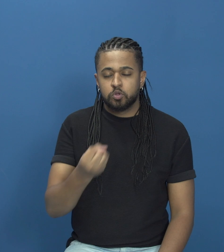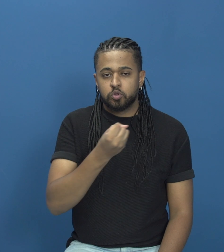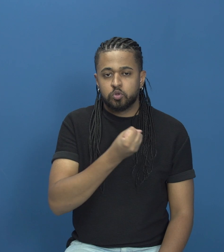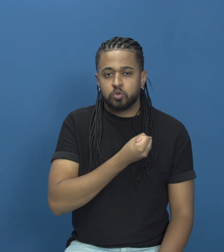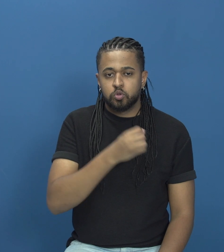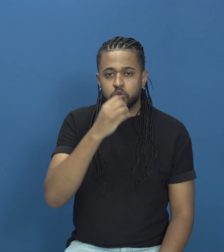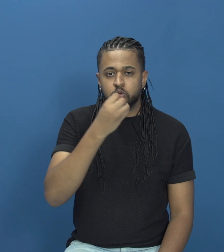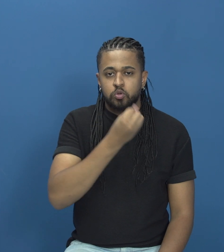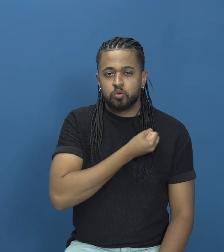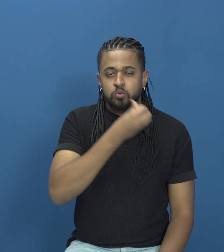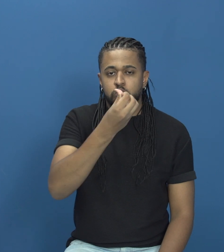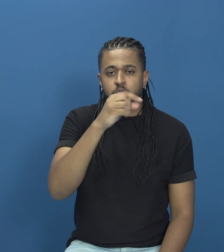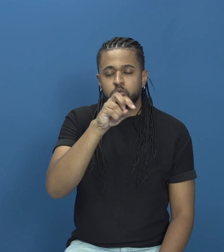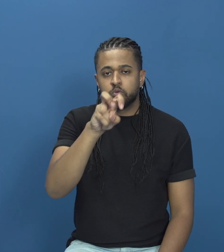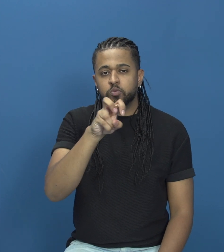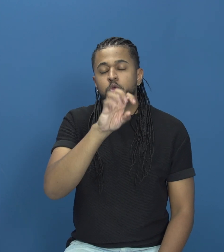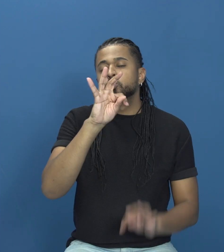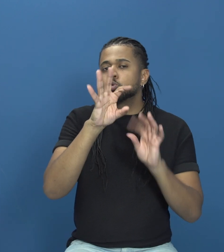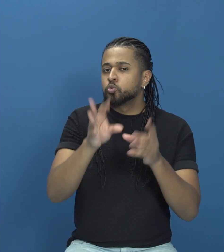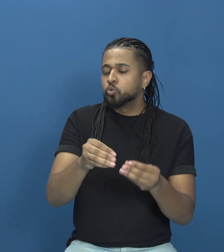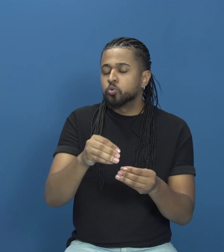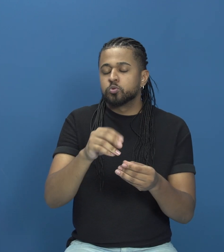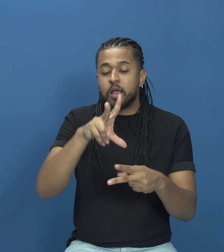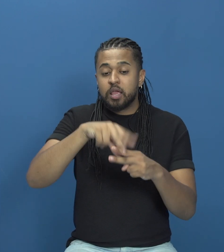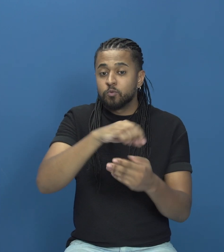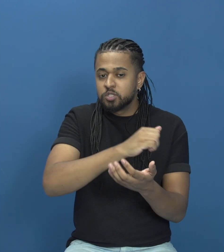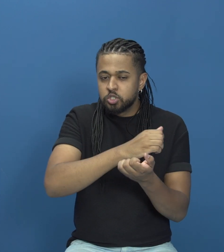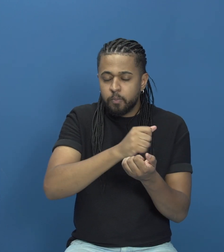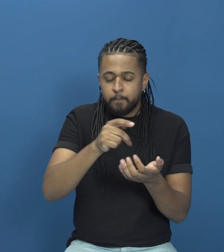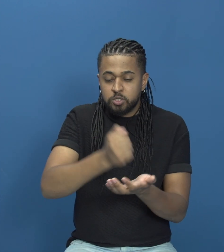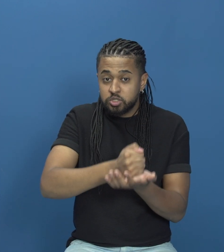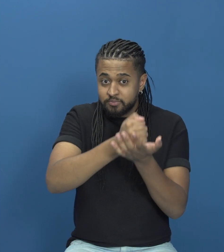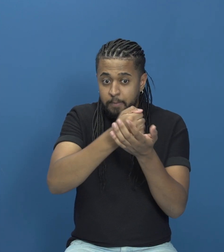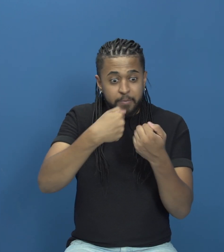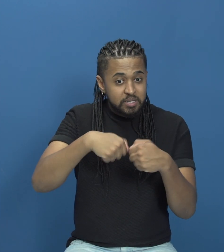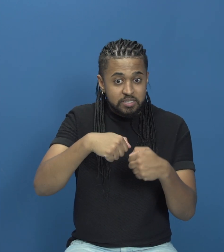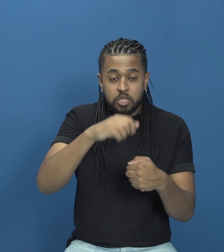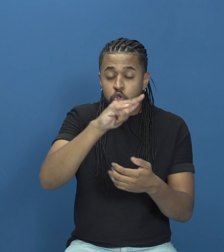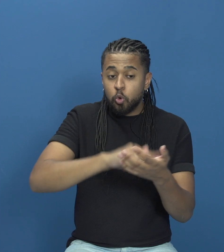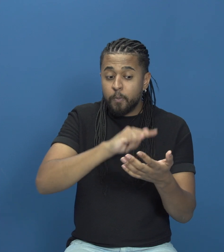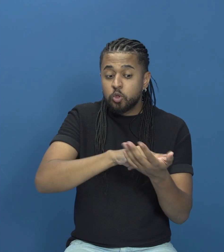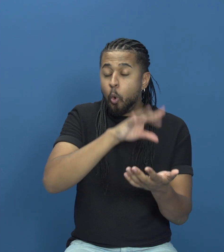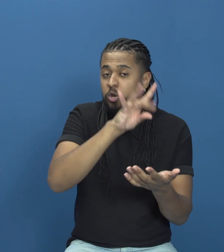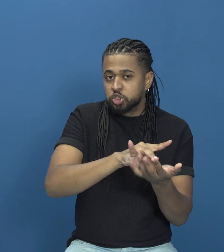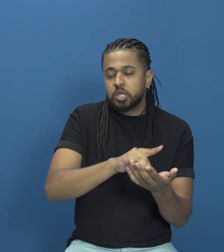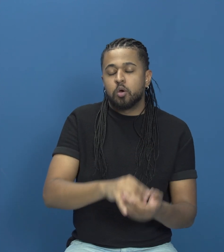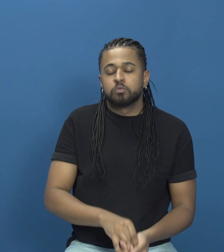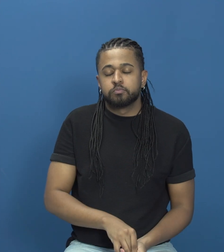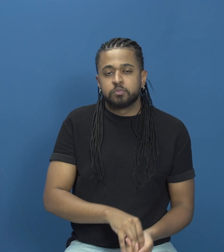9.5. Todos os arquivos digitalizados devem ser gerados a partir do documento